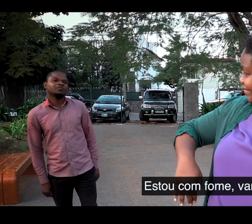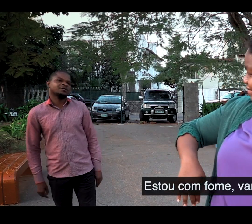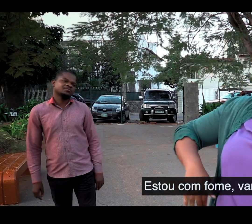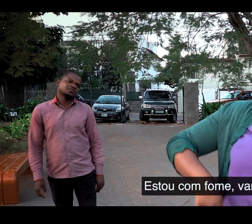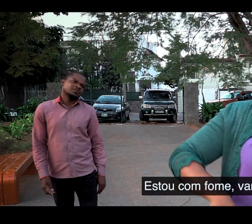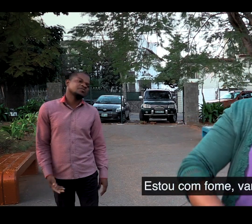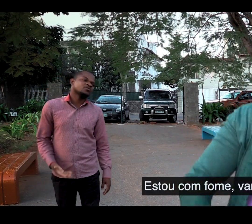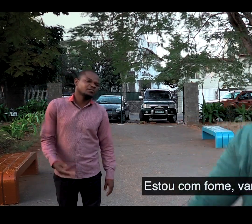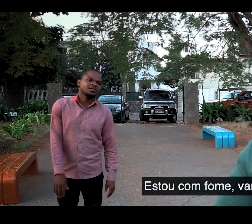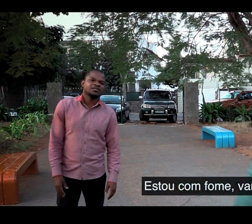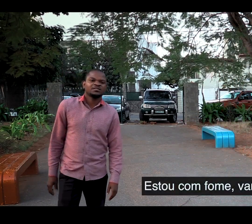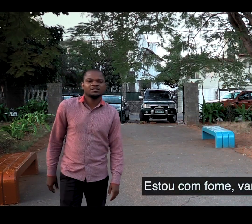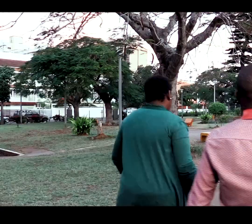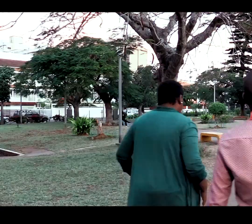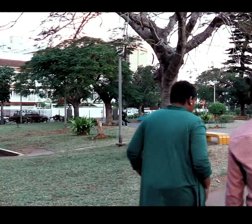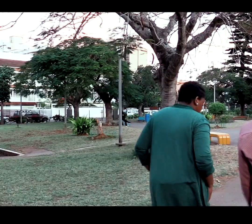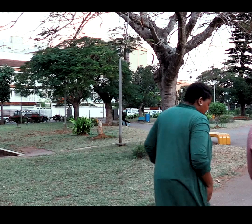com fome. Vamos comer.